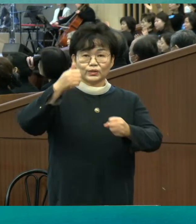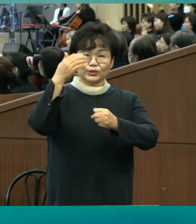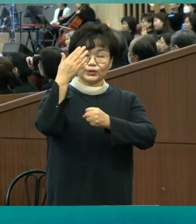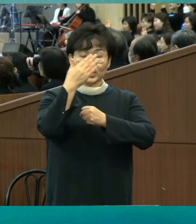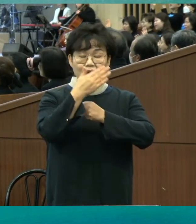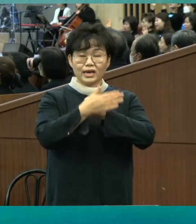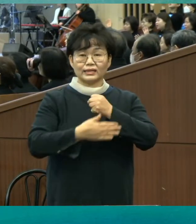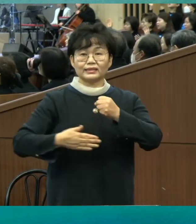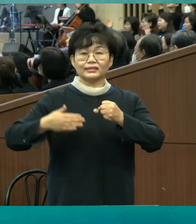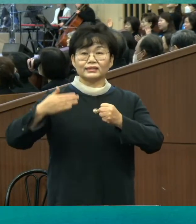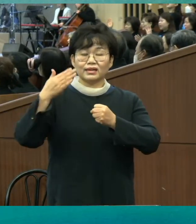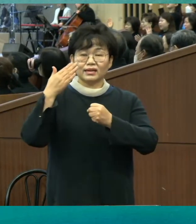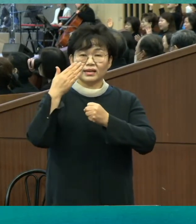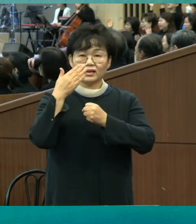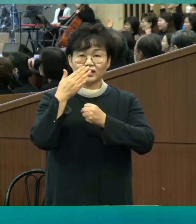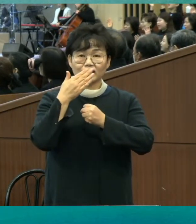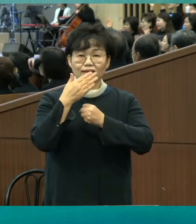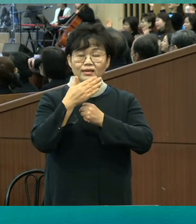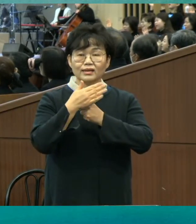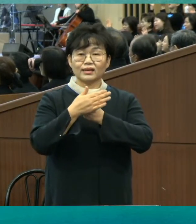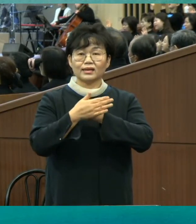주의 은혜로다